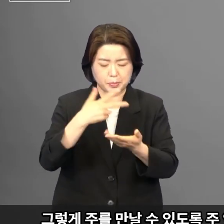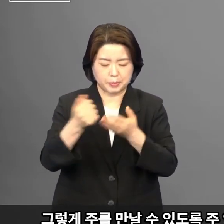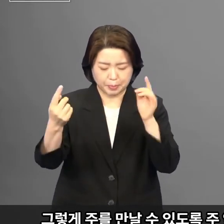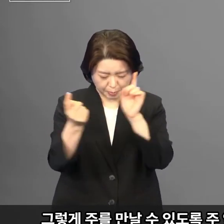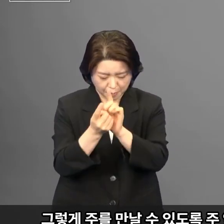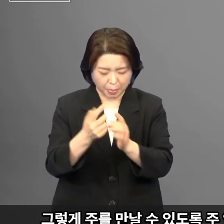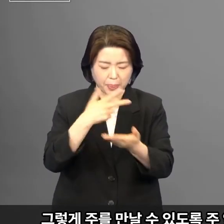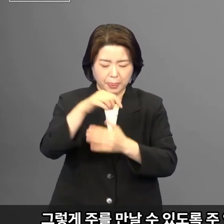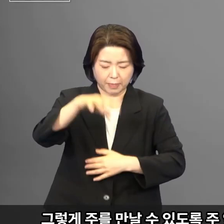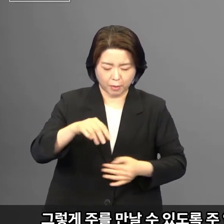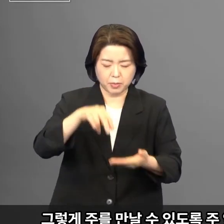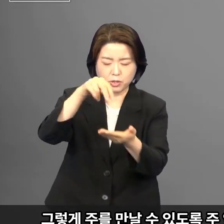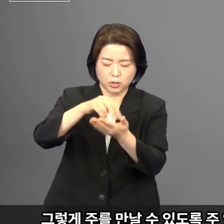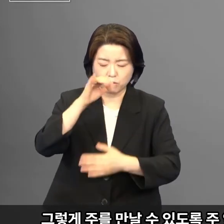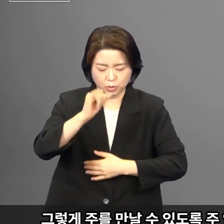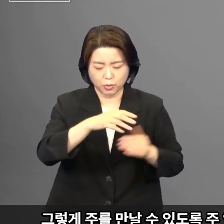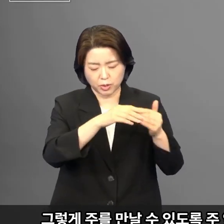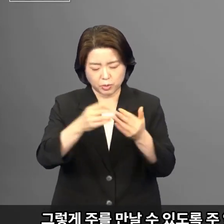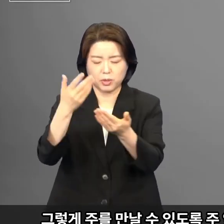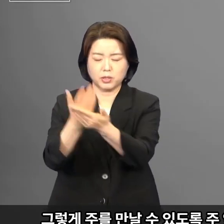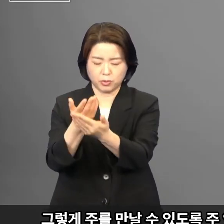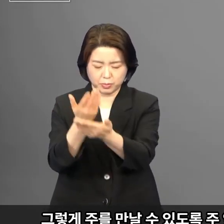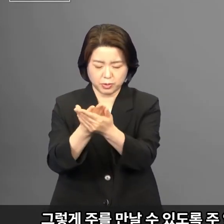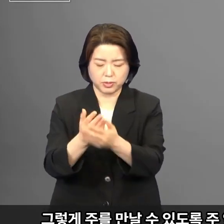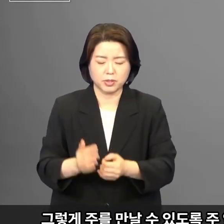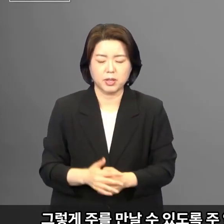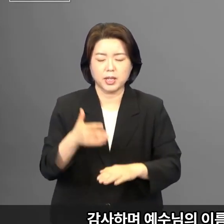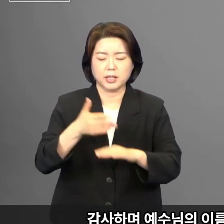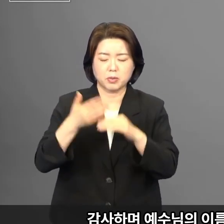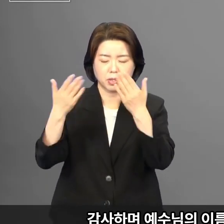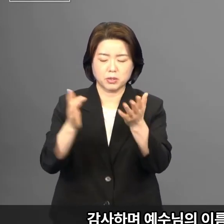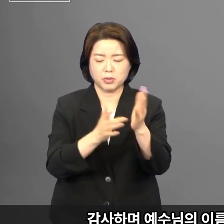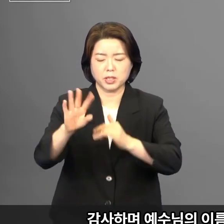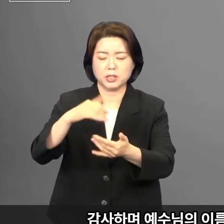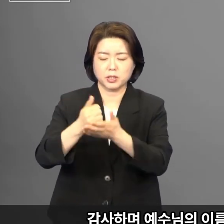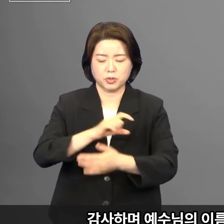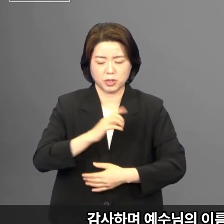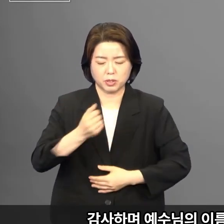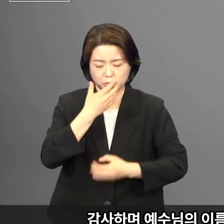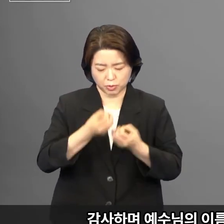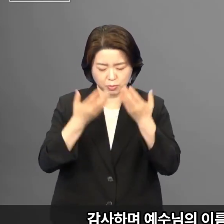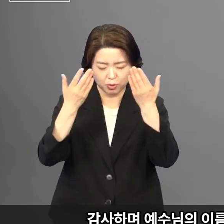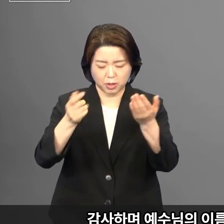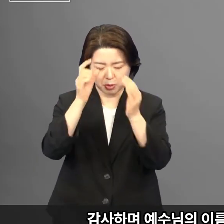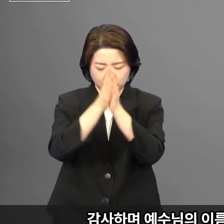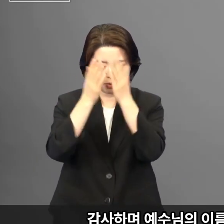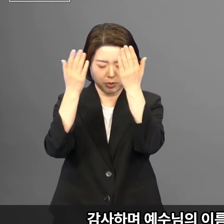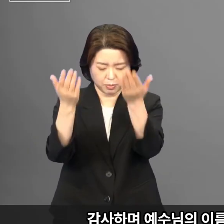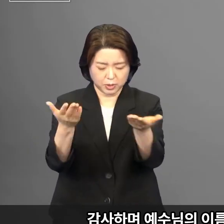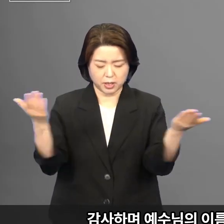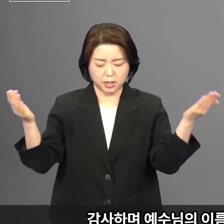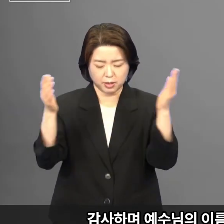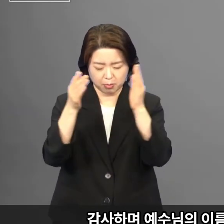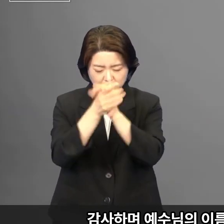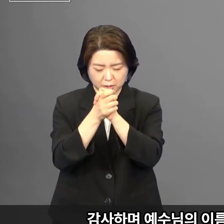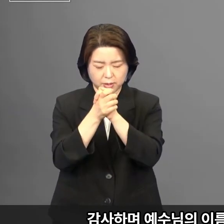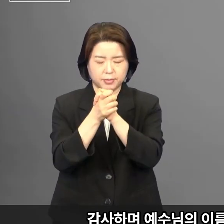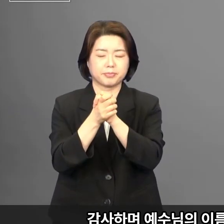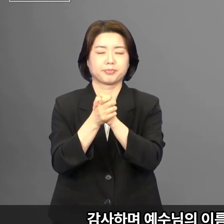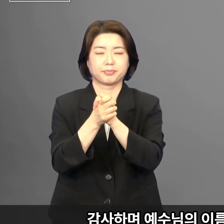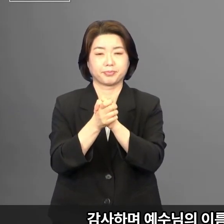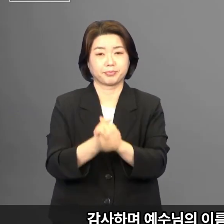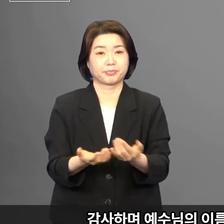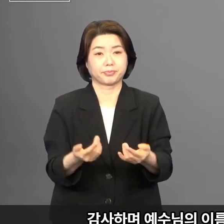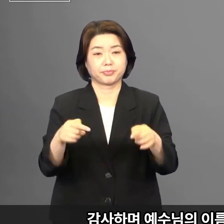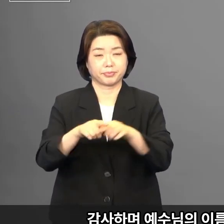주 앞에 설 수 있도록 인도하여 주옵소서. 감사함 예수님의 이름으로 축복하며 기도드립니다. 아멘. 다